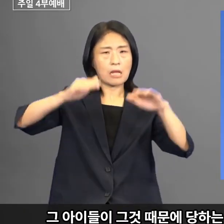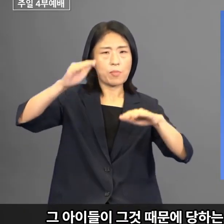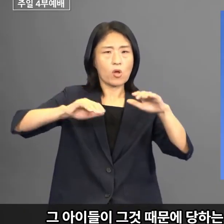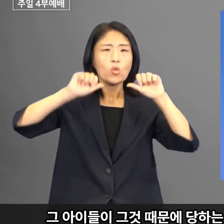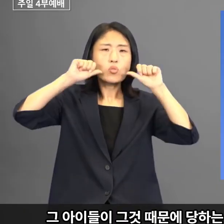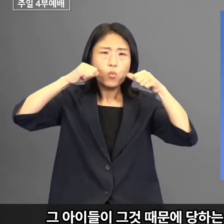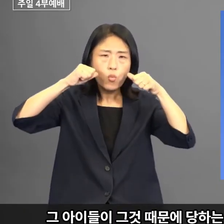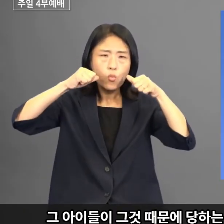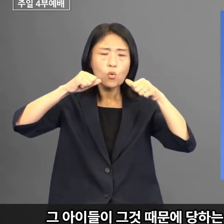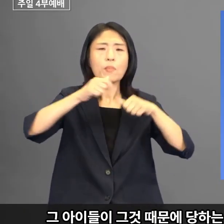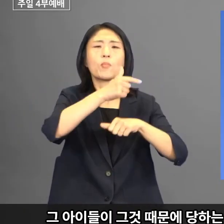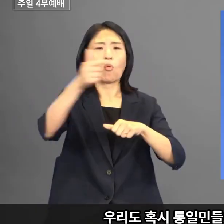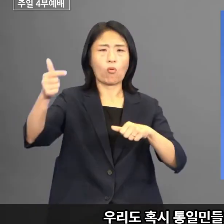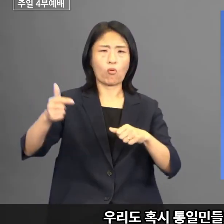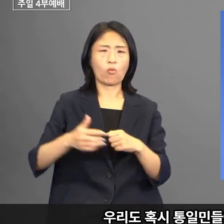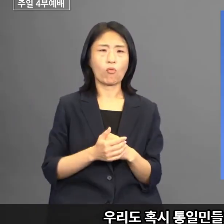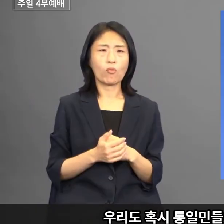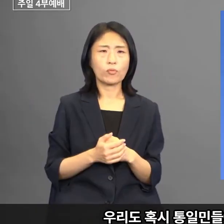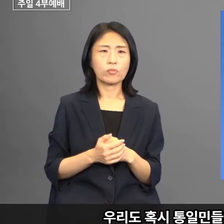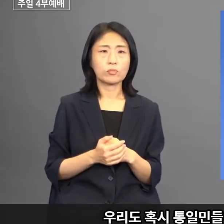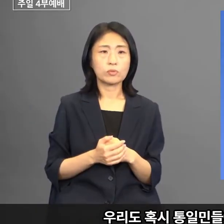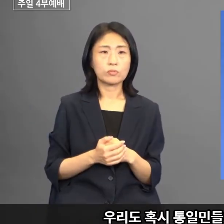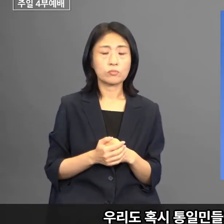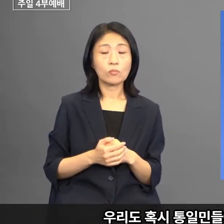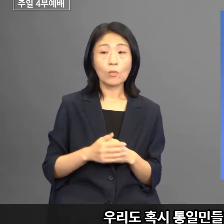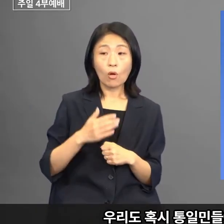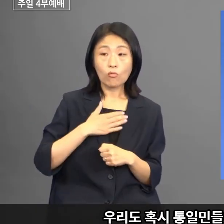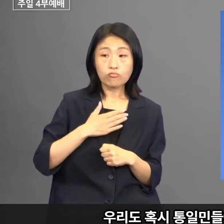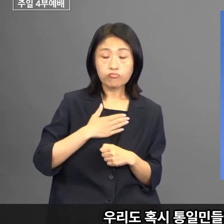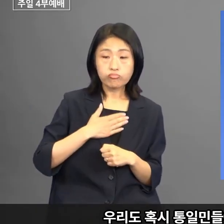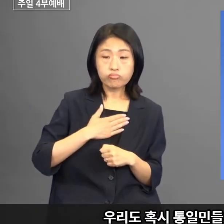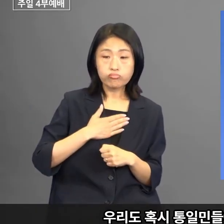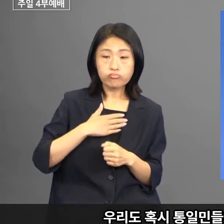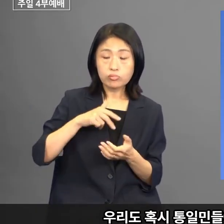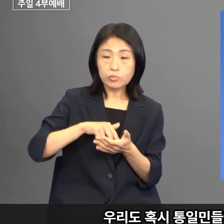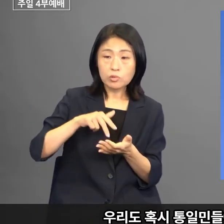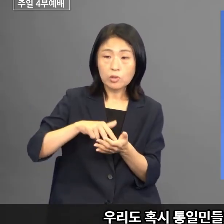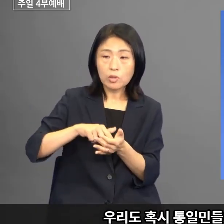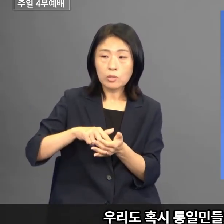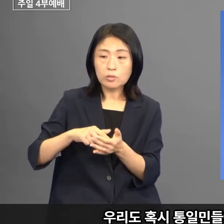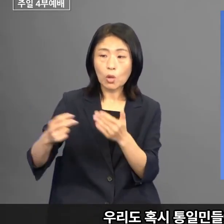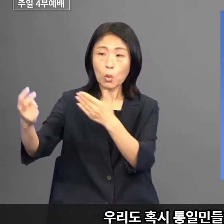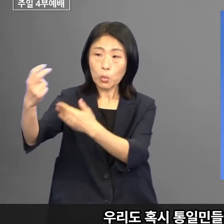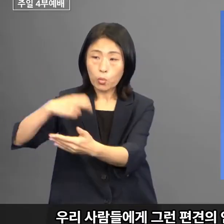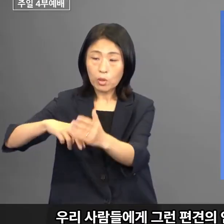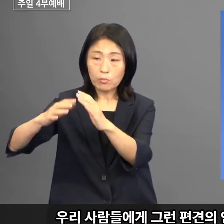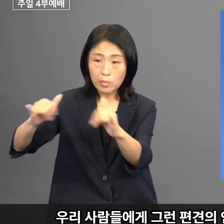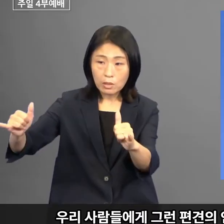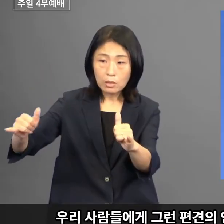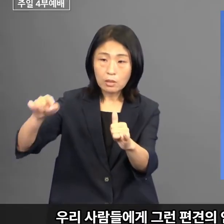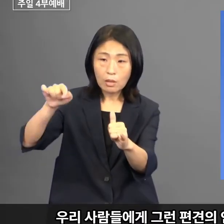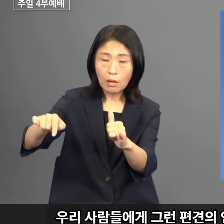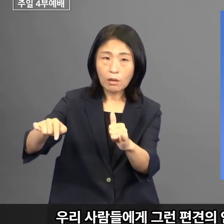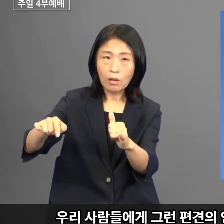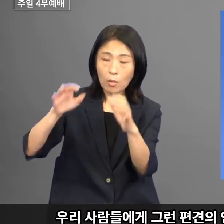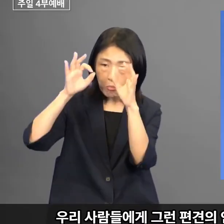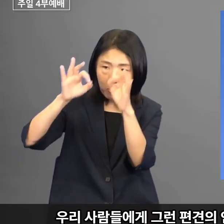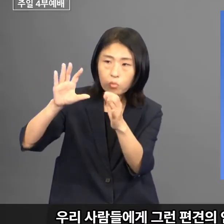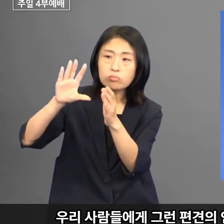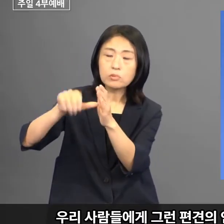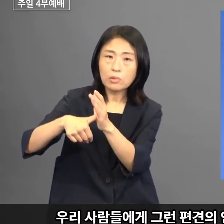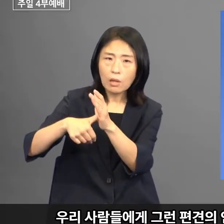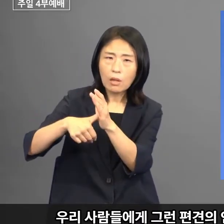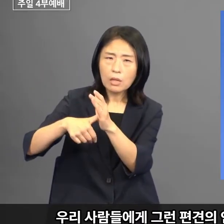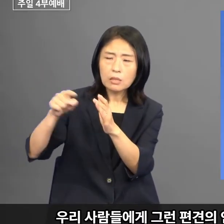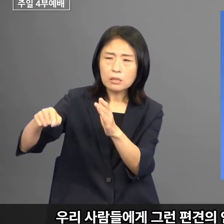수 없는 아픔인데, 우리도 혹시 통일민들에게, 또한 먼저 온 통일인 우리 사람들에게